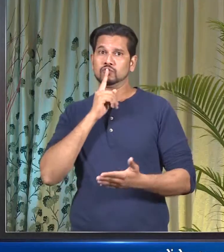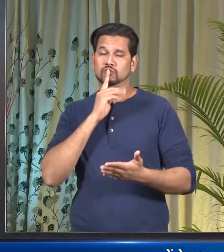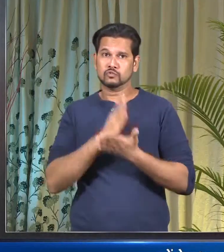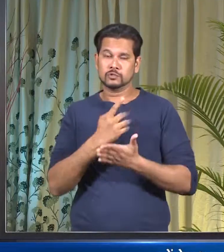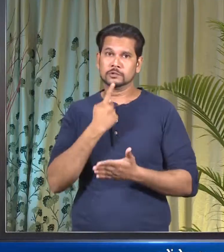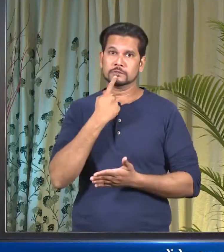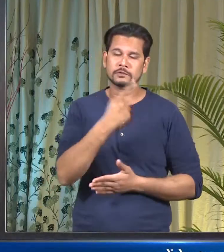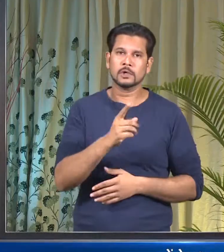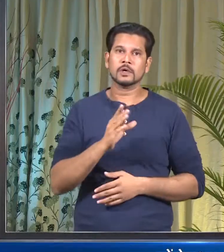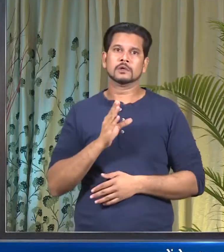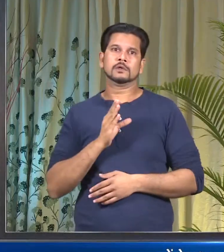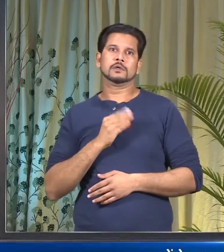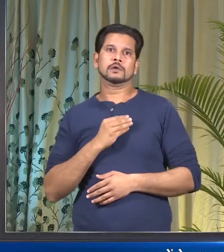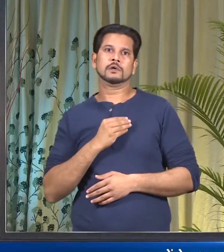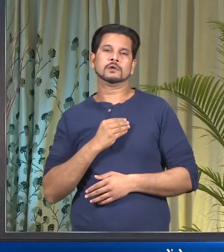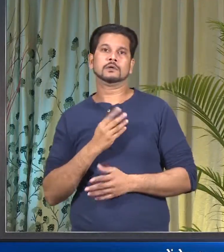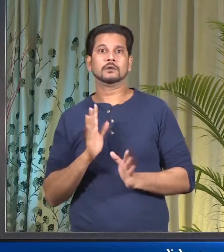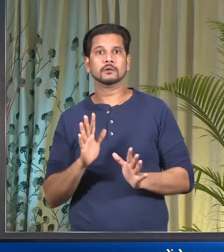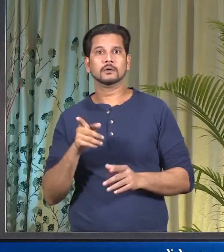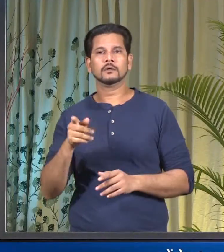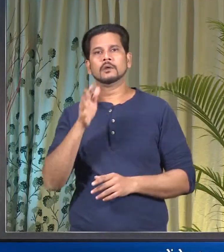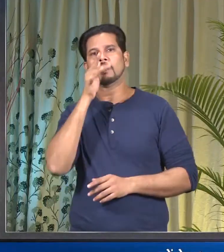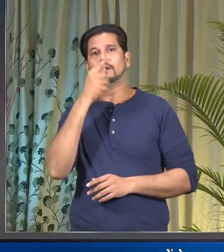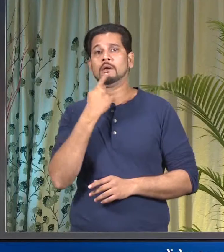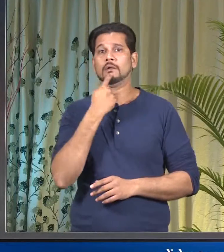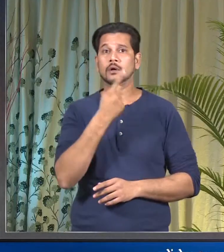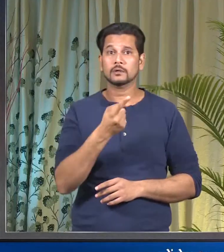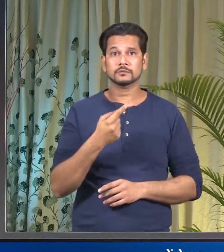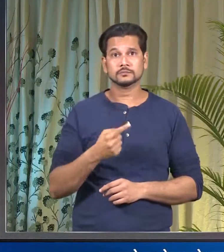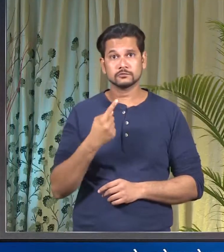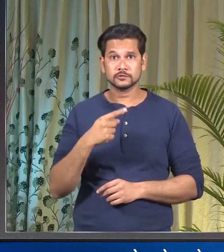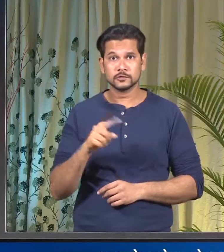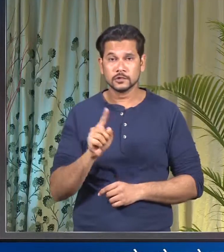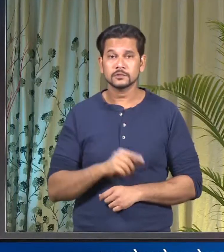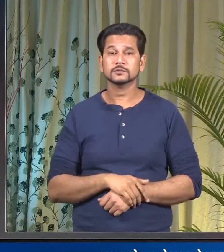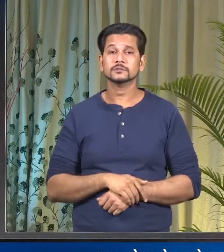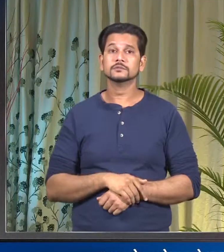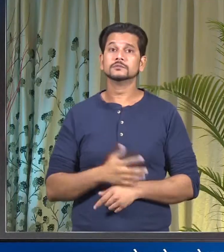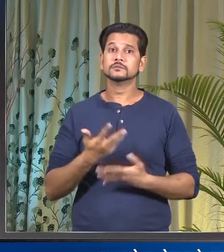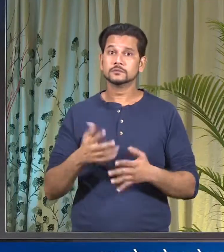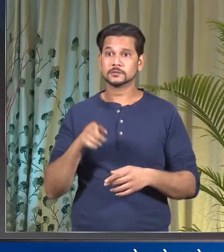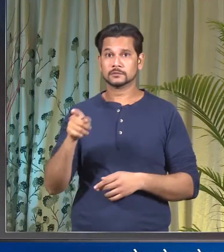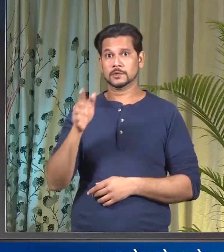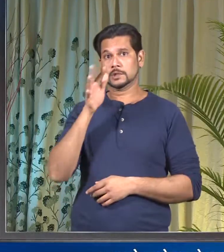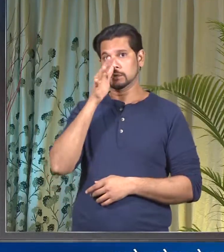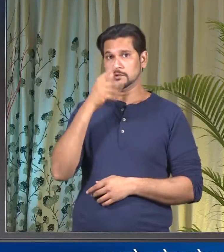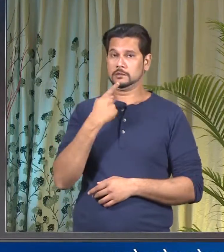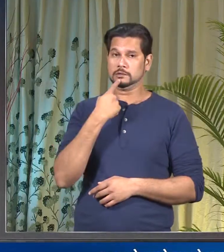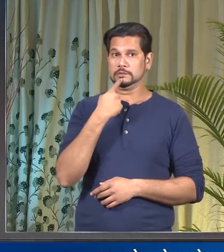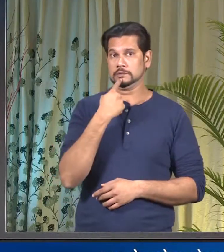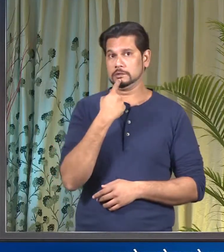करने की ताकत नहीं है इसलिए उसने जूट बोला अब उसने जूट बोला